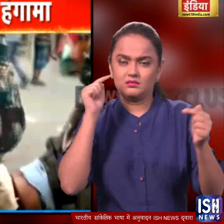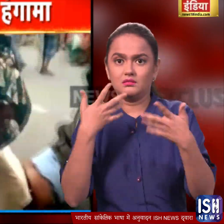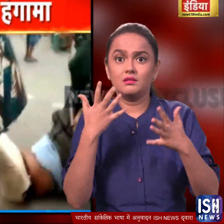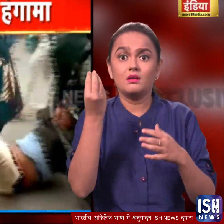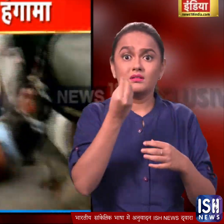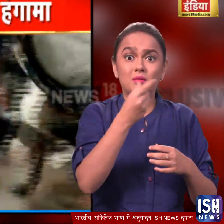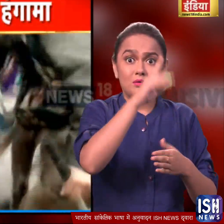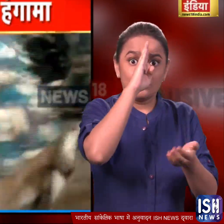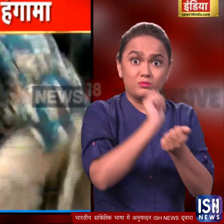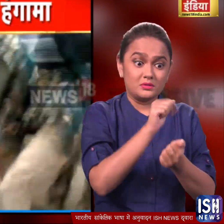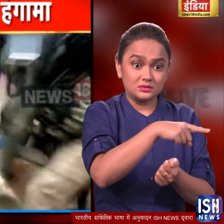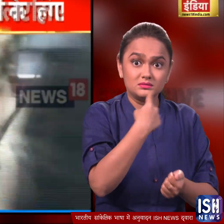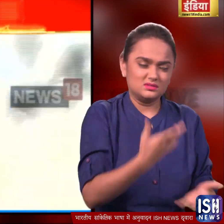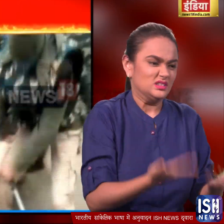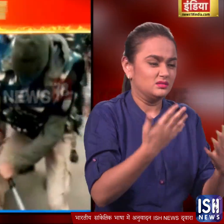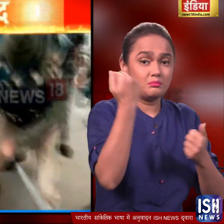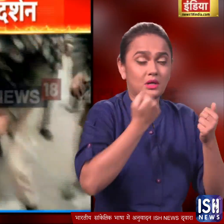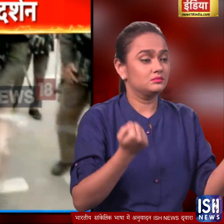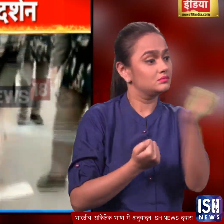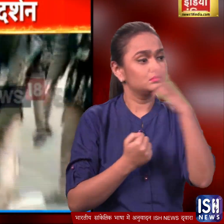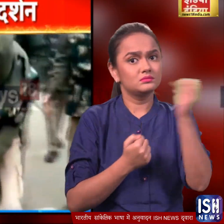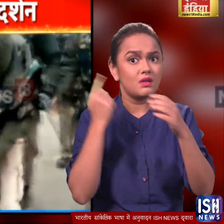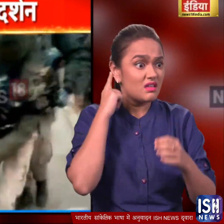ने उनको उठाकर वहां मौजूद बसों में भर दिया।